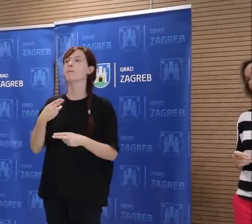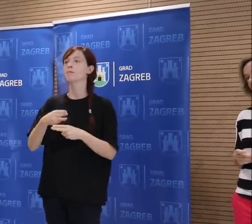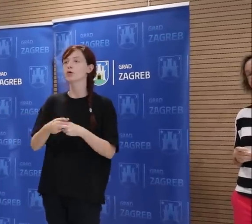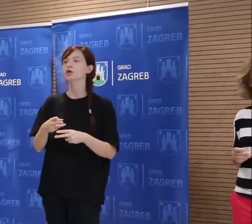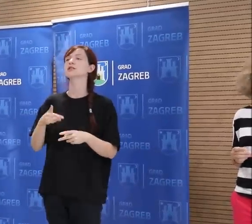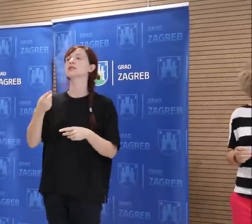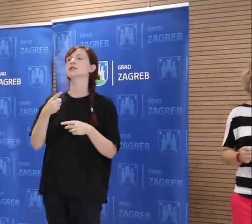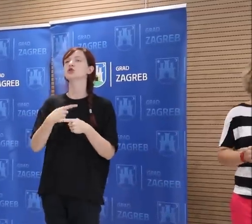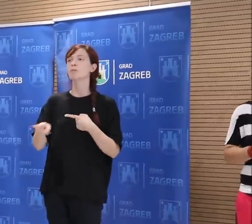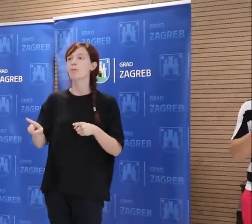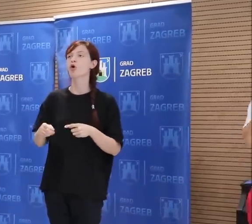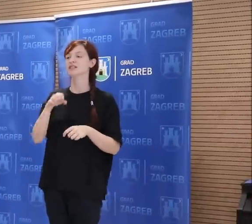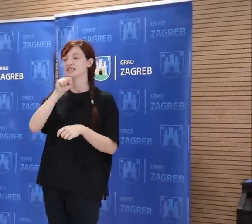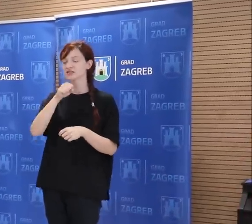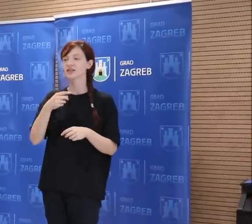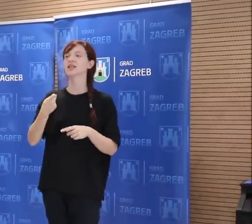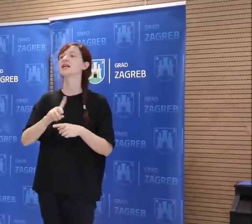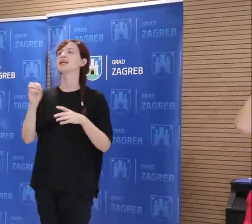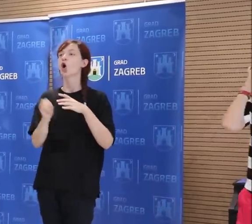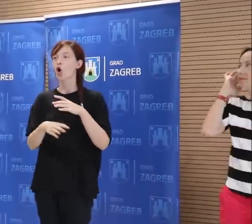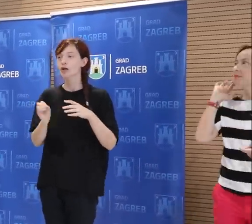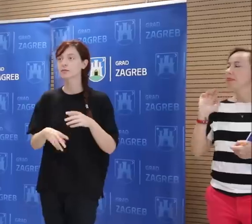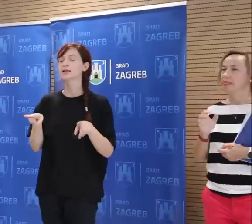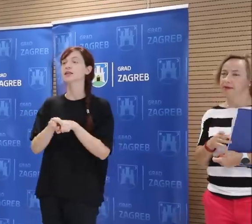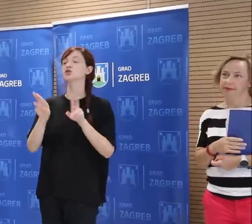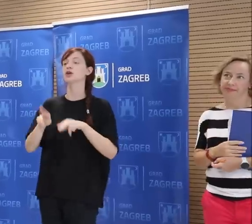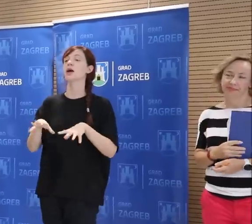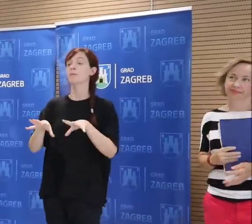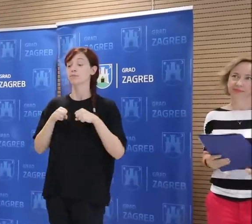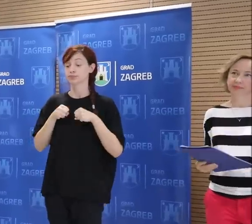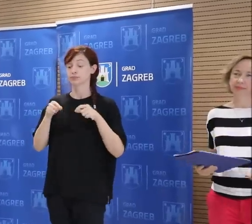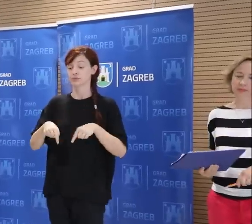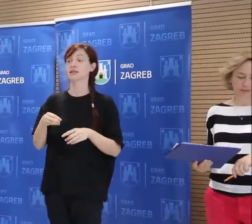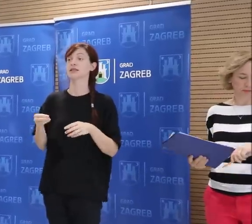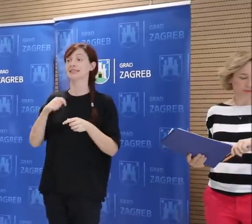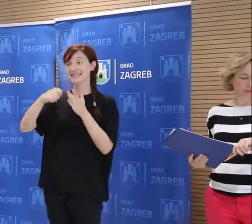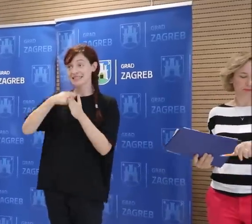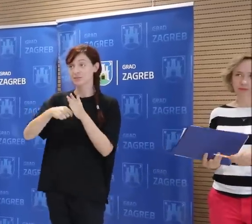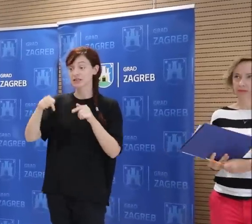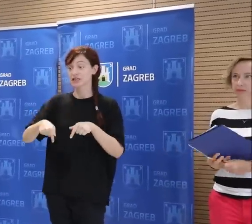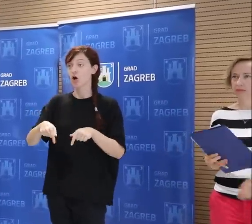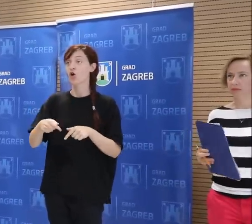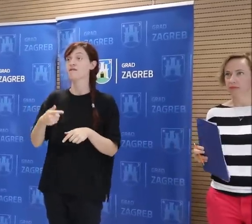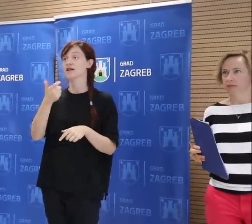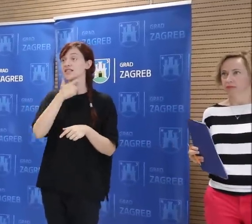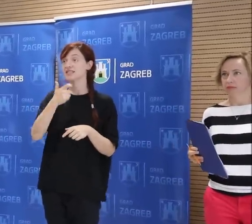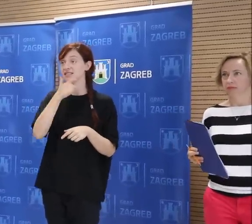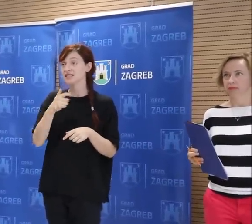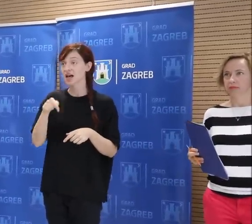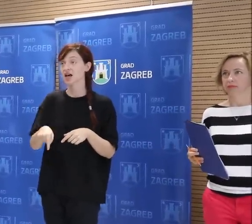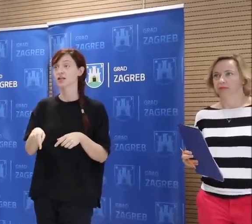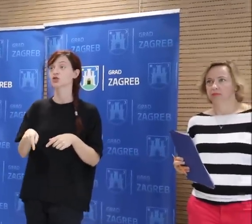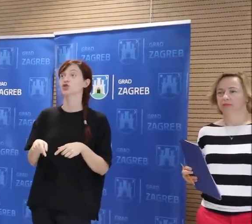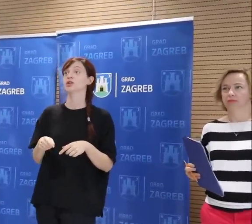komunalnog otpada, a između ostalog posjedujemo i snimke, znači za ovaj starački dom, znači da prolaze divlje svinje gdje možda i šire